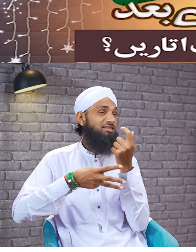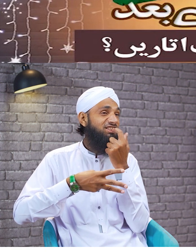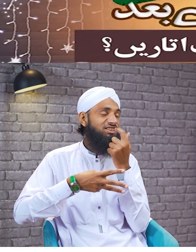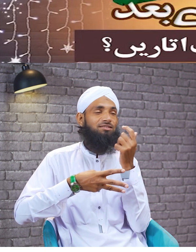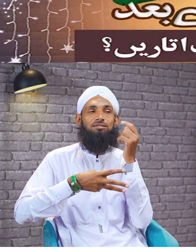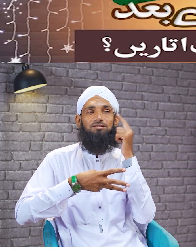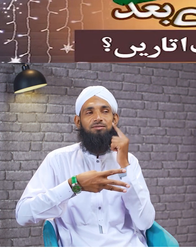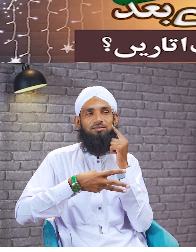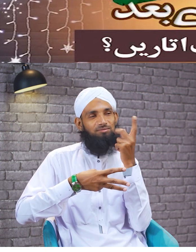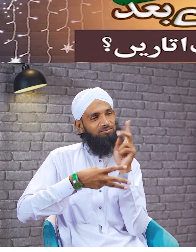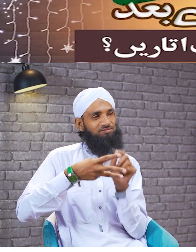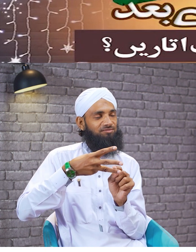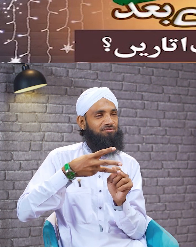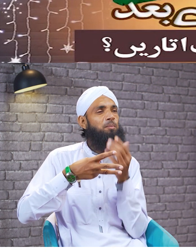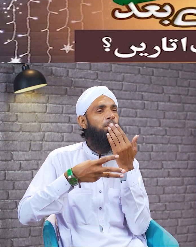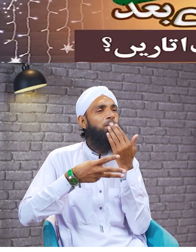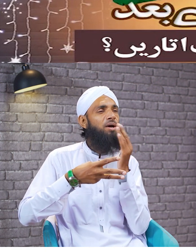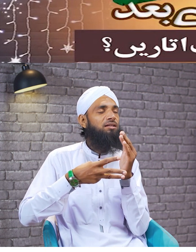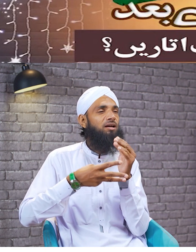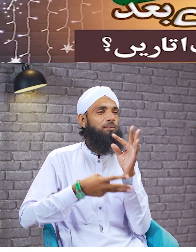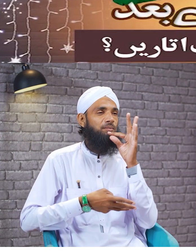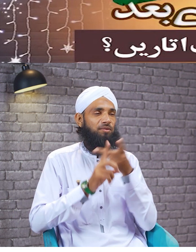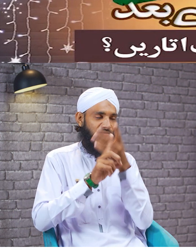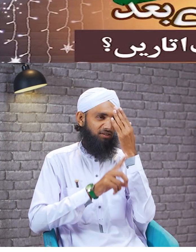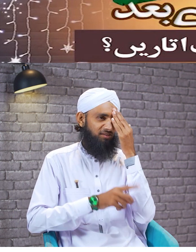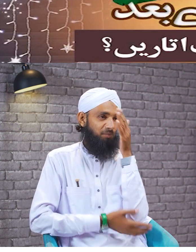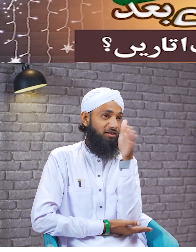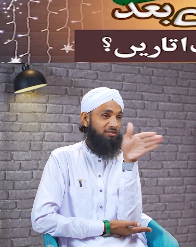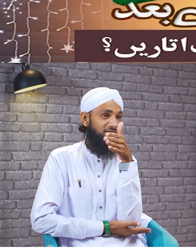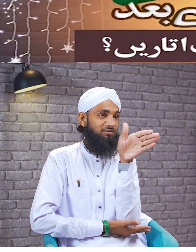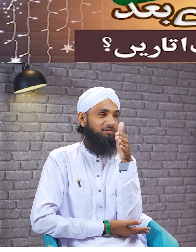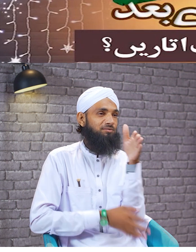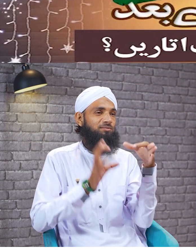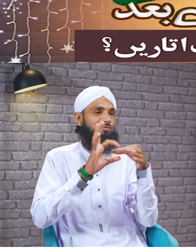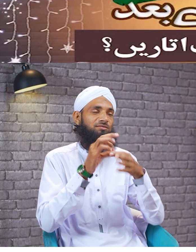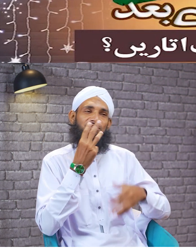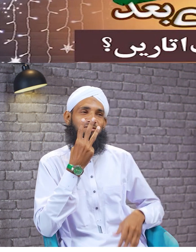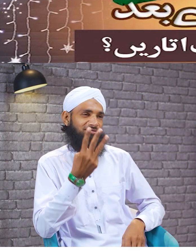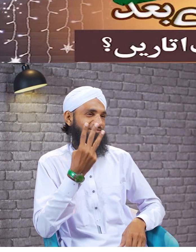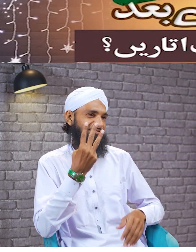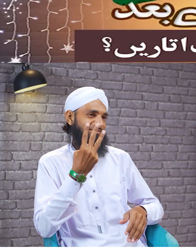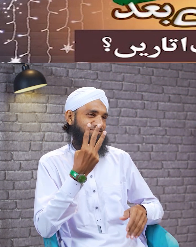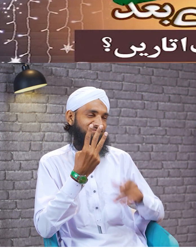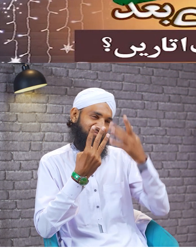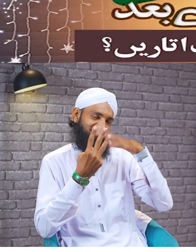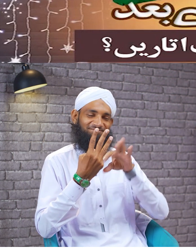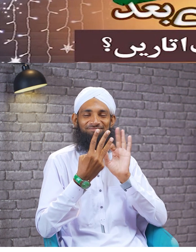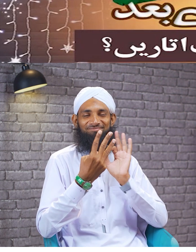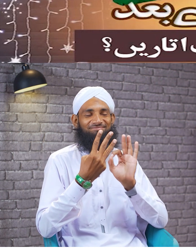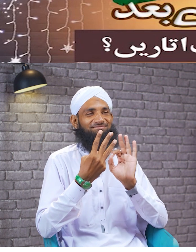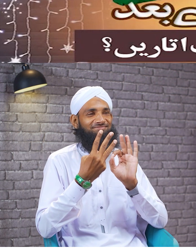हुआ है, वाइट ब्लैक इस तरह नक्श बने हुए, तो इनकी हमने ये यादें डाली हैं। तो ये झंडा